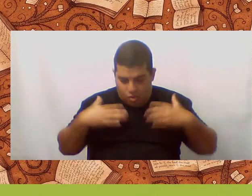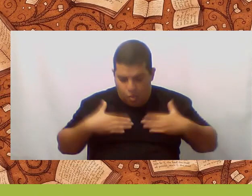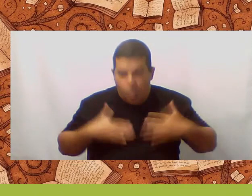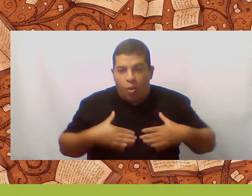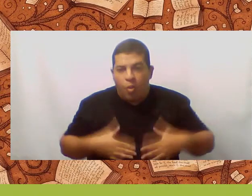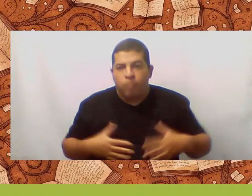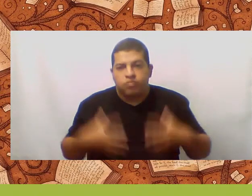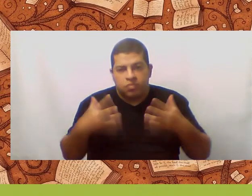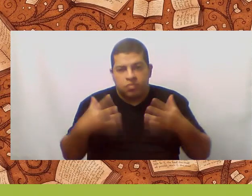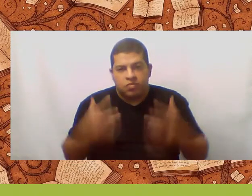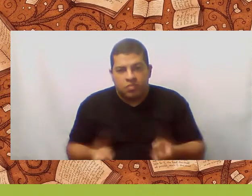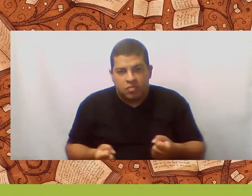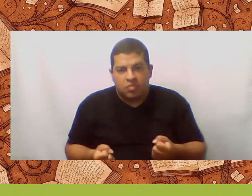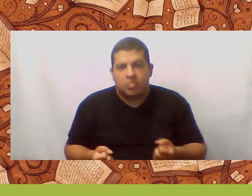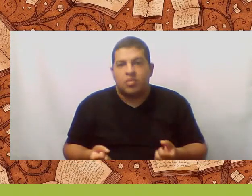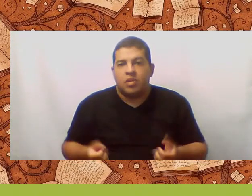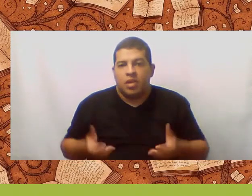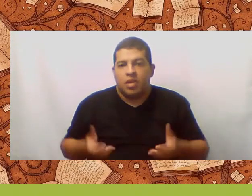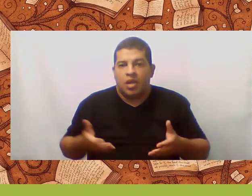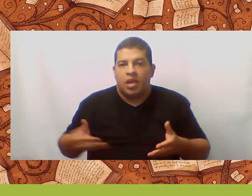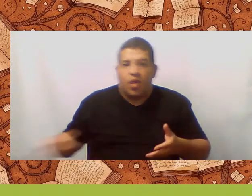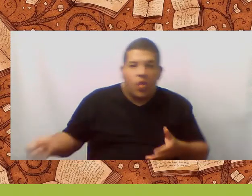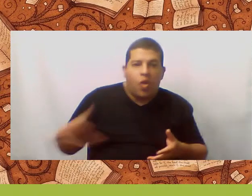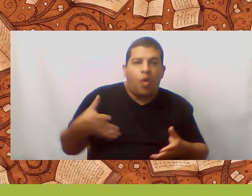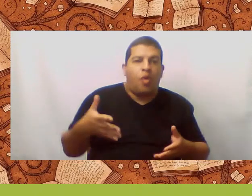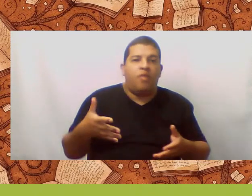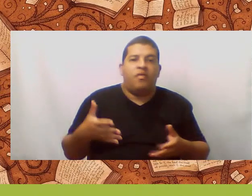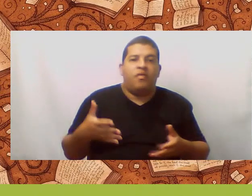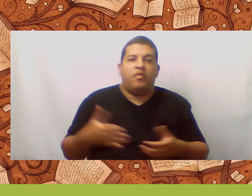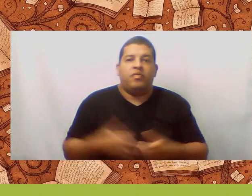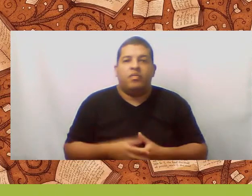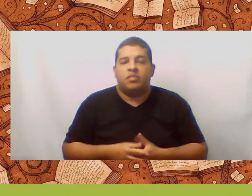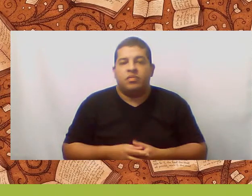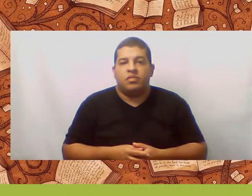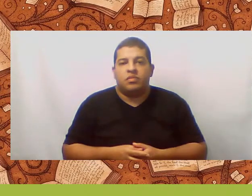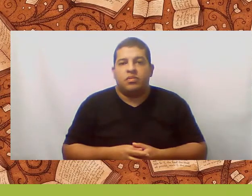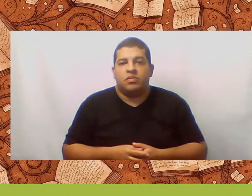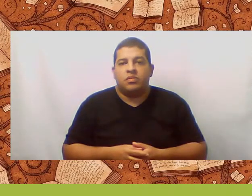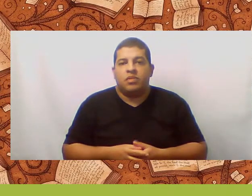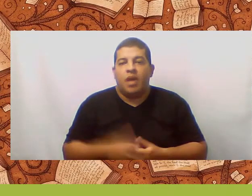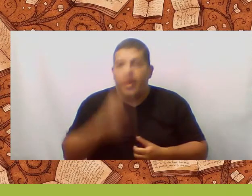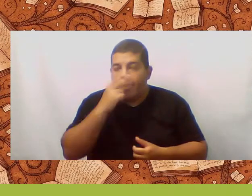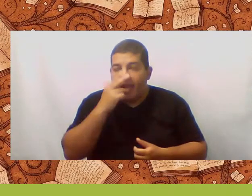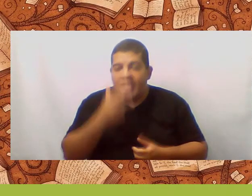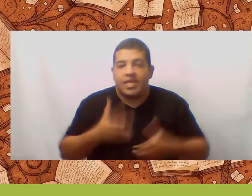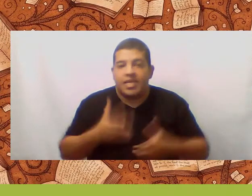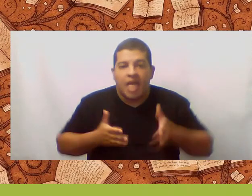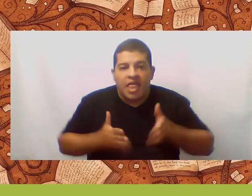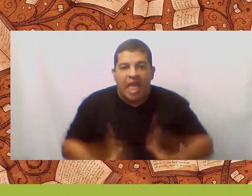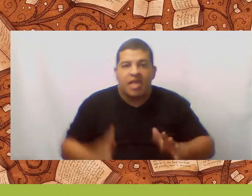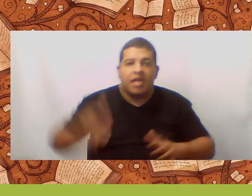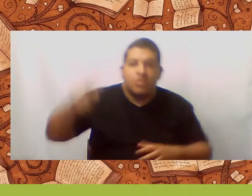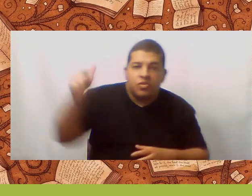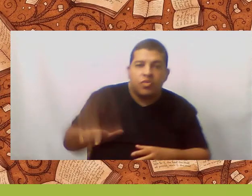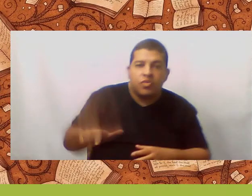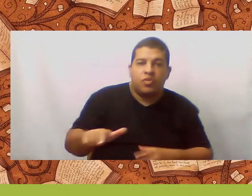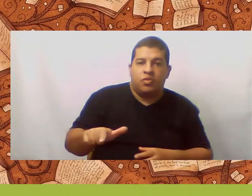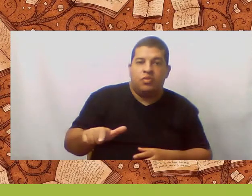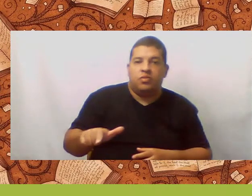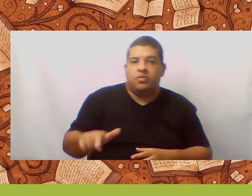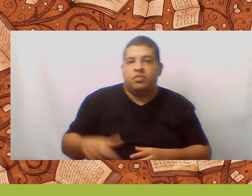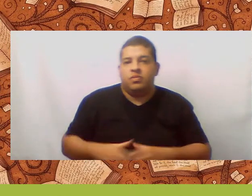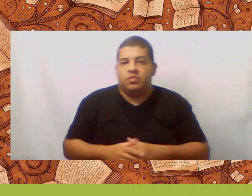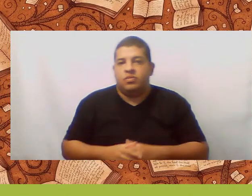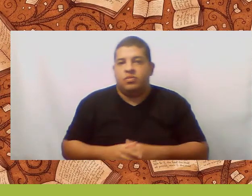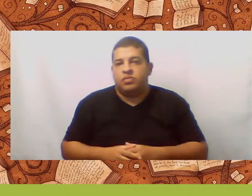criação de si próprio, né, onde eles têm uma espécie de renascimento, né, diferente do seu